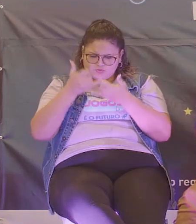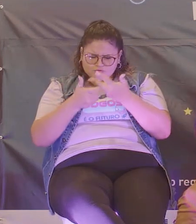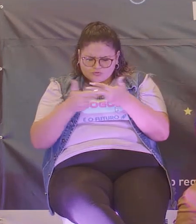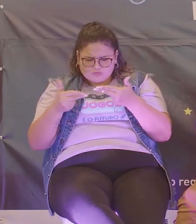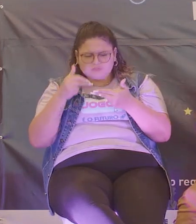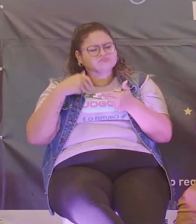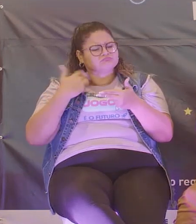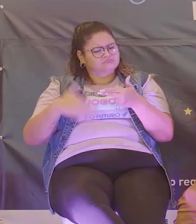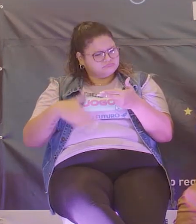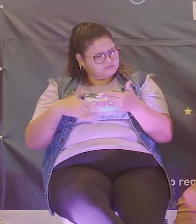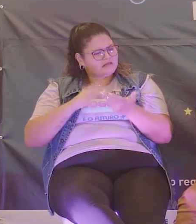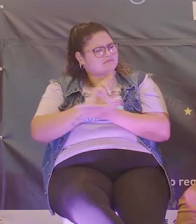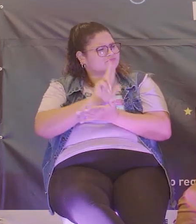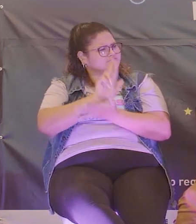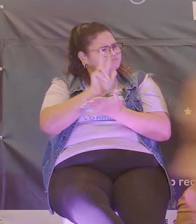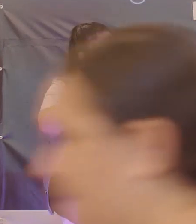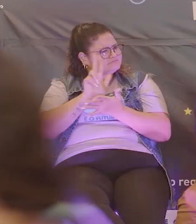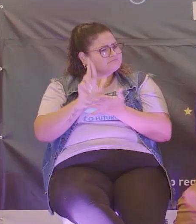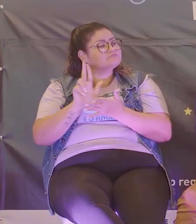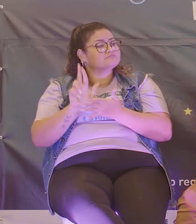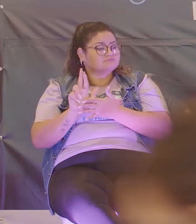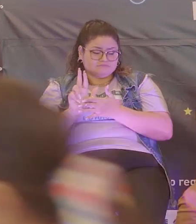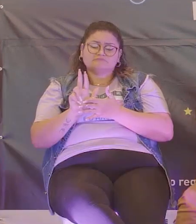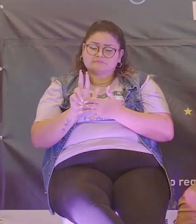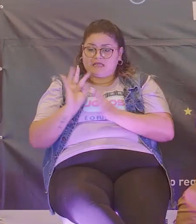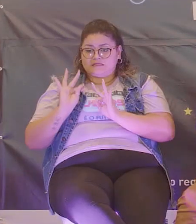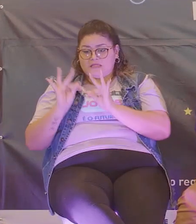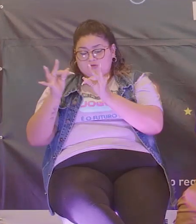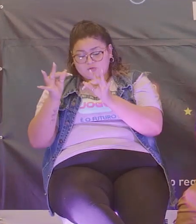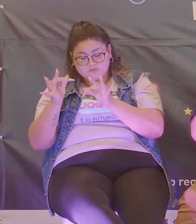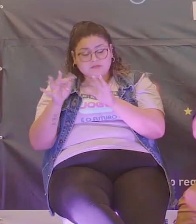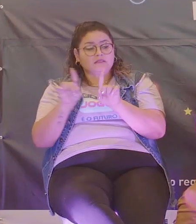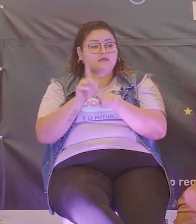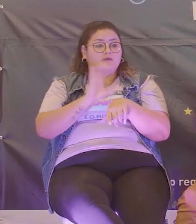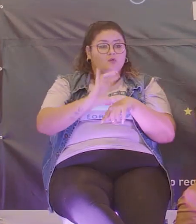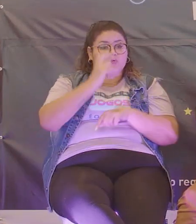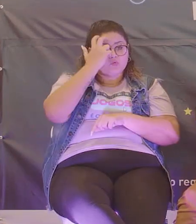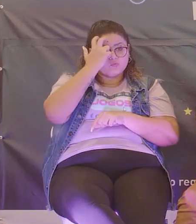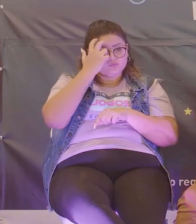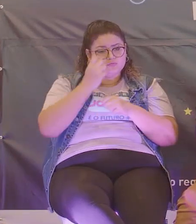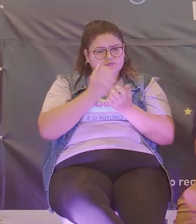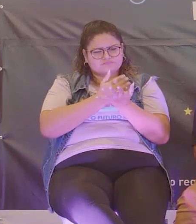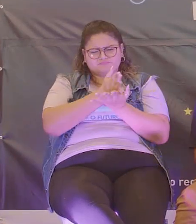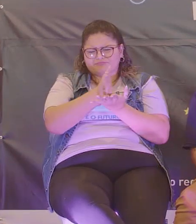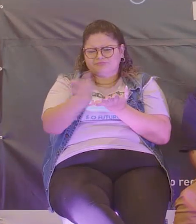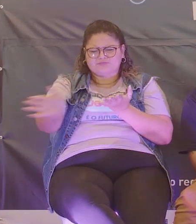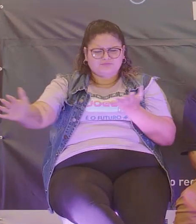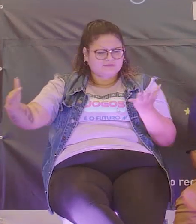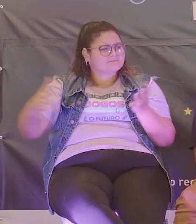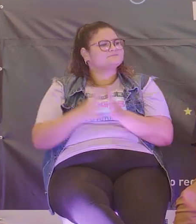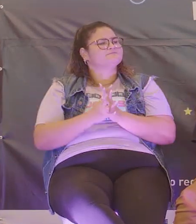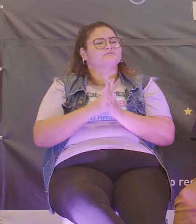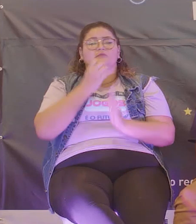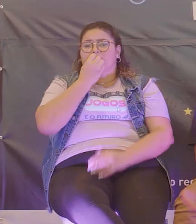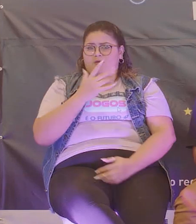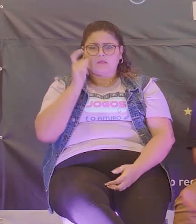ele envolve muita coisa e é como você falou, né? Ele envolve tanto tecnologia quanto cultura. É um universo muito amplo. Cara, muito bom, muito